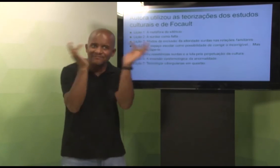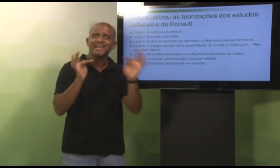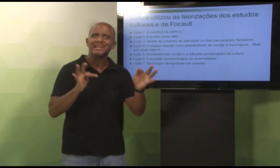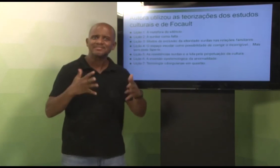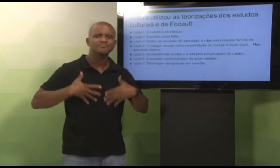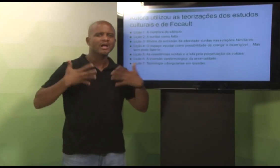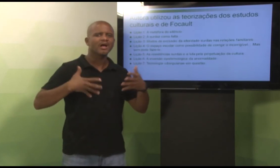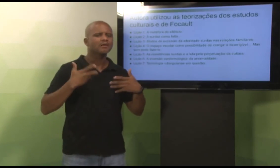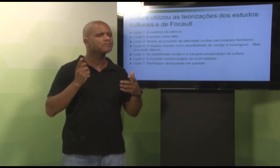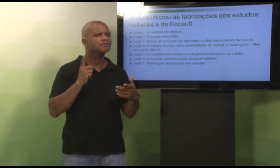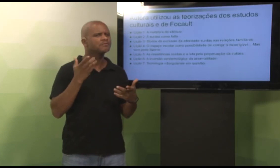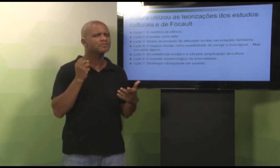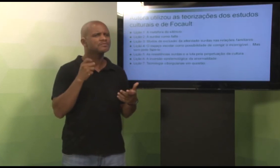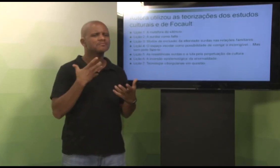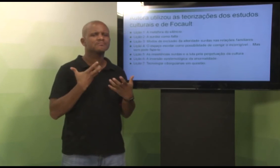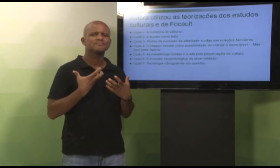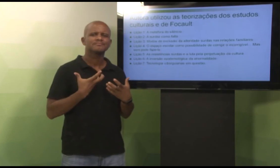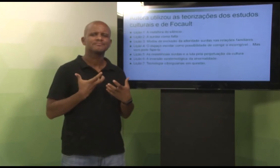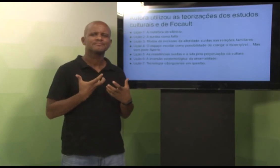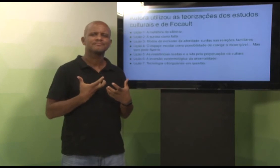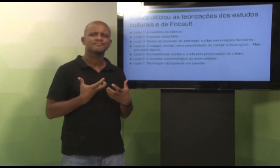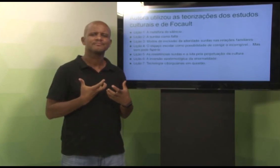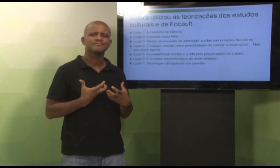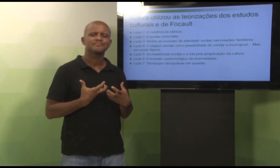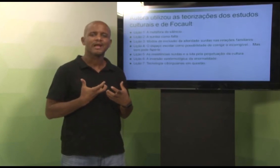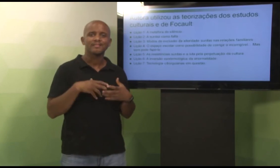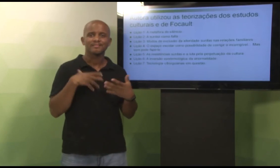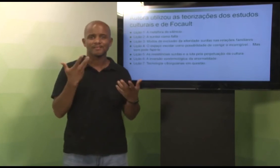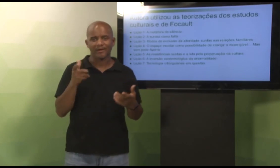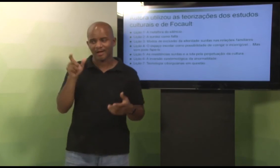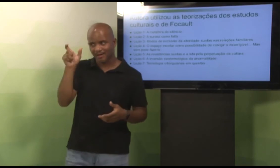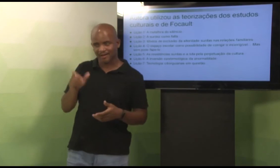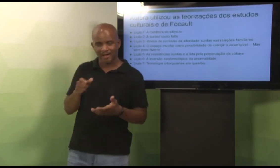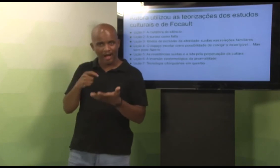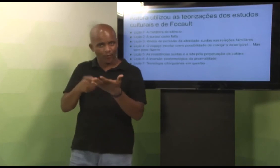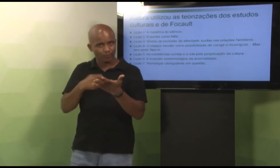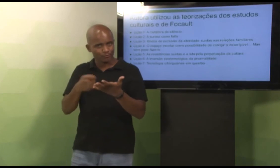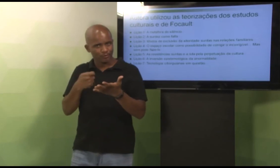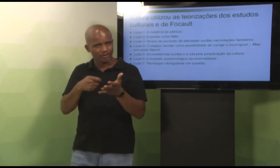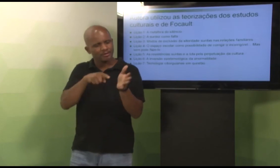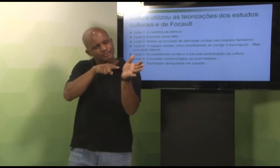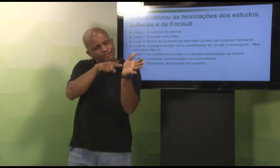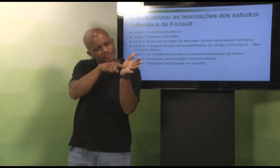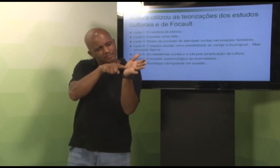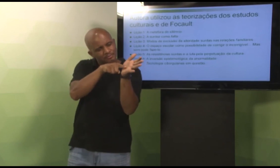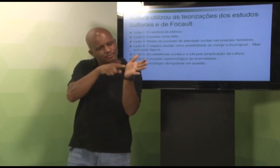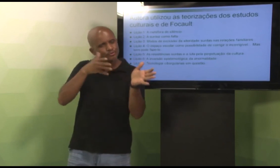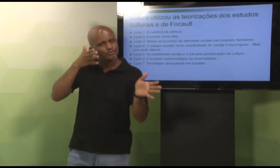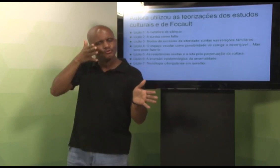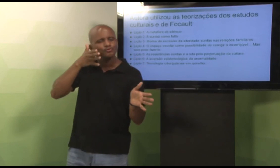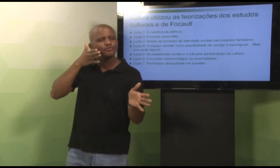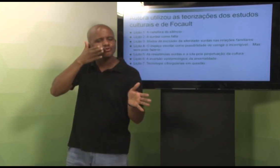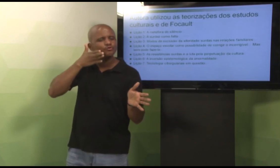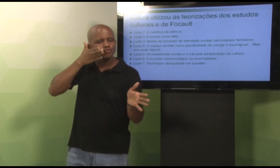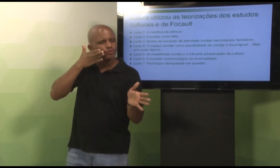nessa possibilidade de casar, ela fica feliz. Contudo, com a resposta, ela fica triste. Então, percebam que há aqui uma análise do